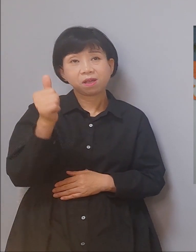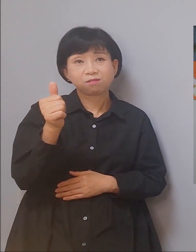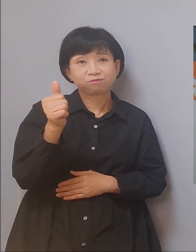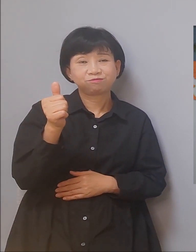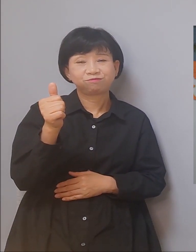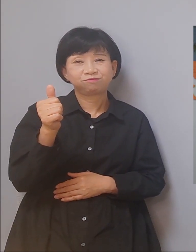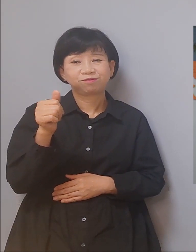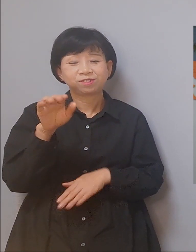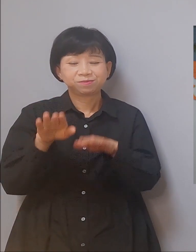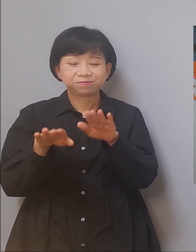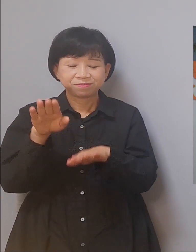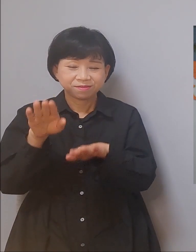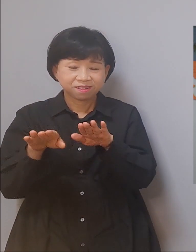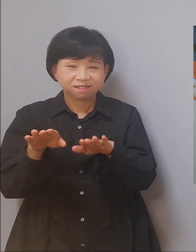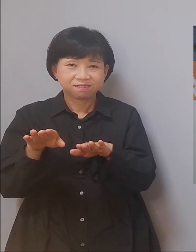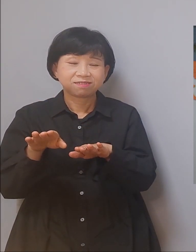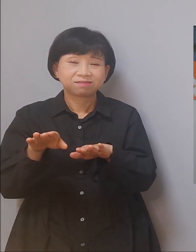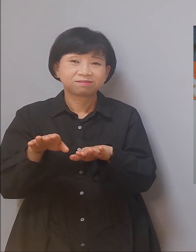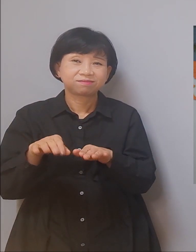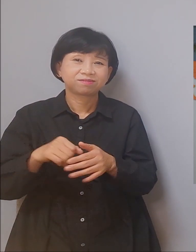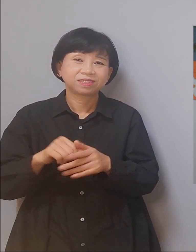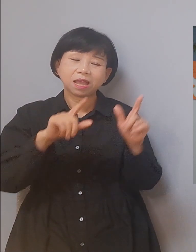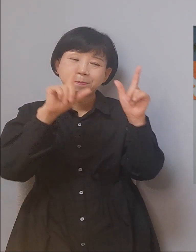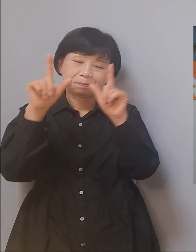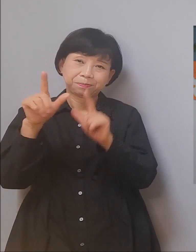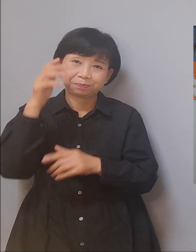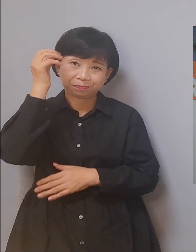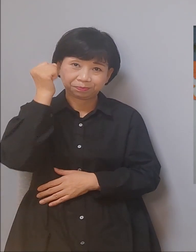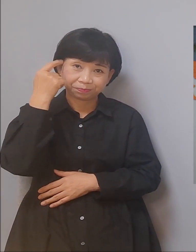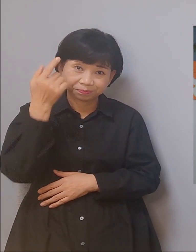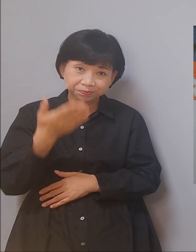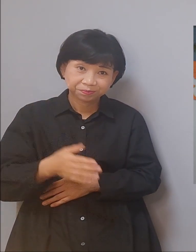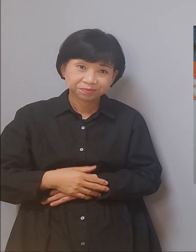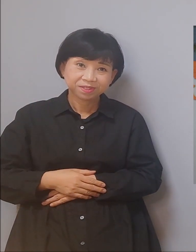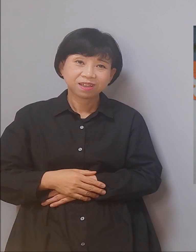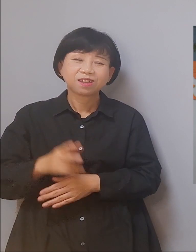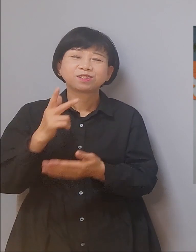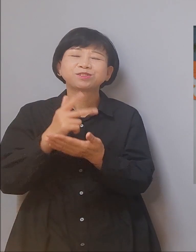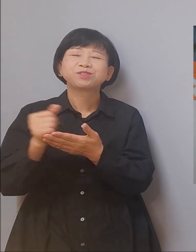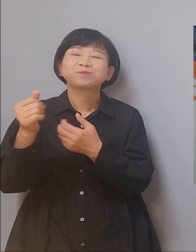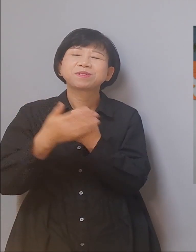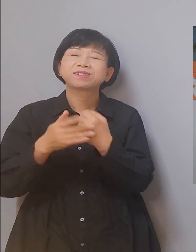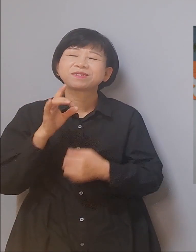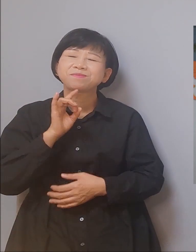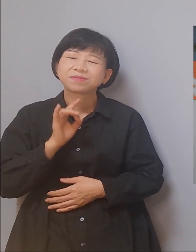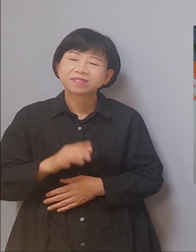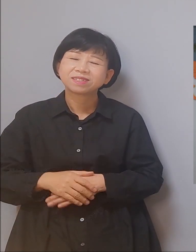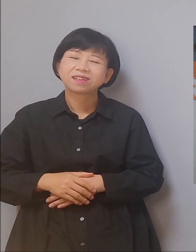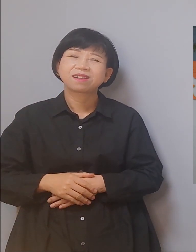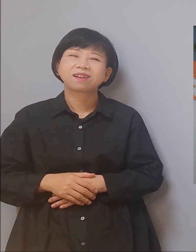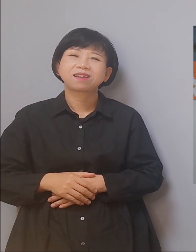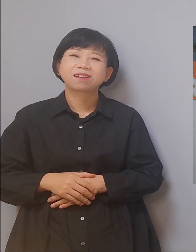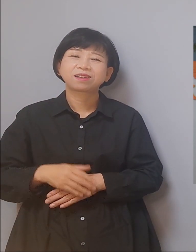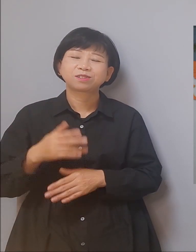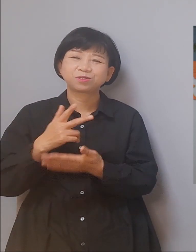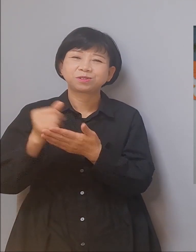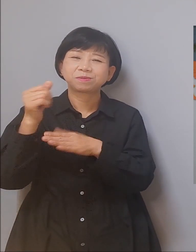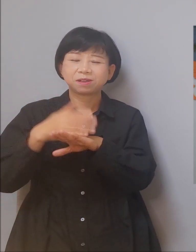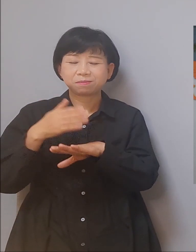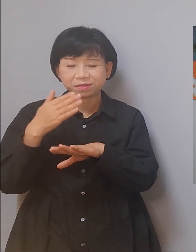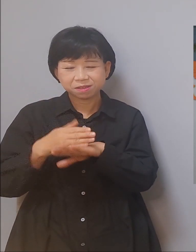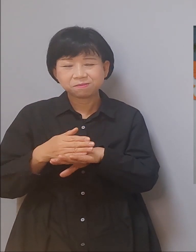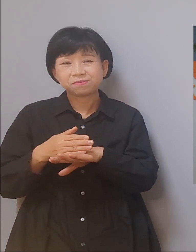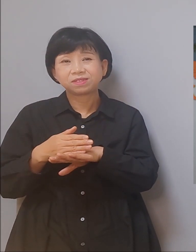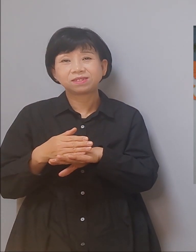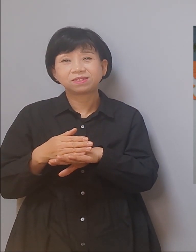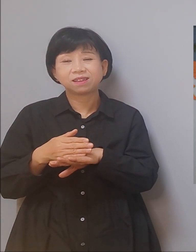그 발걸음을 기억하시나요? 사도 바울이 오직 주님의 은혜입니다, 주님 감사합니다 라고 고백할 수 있는